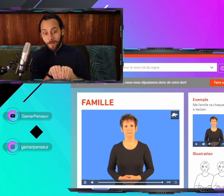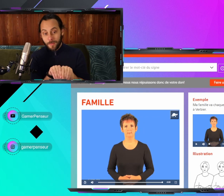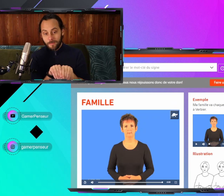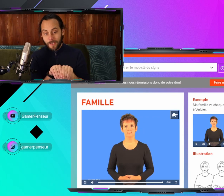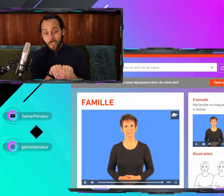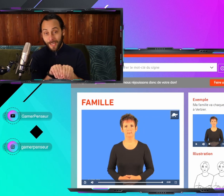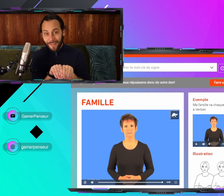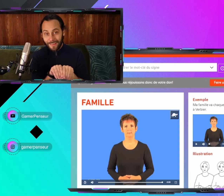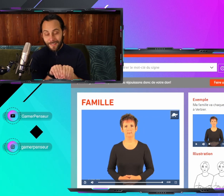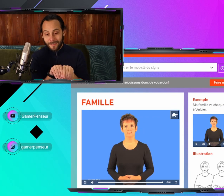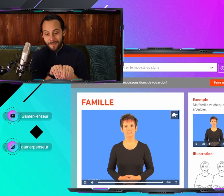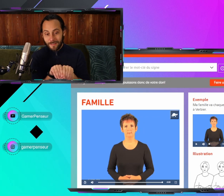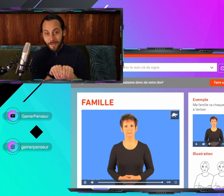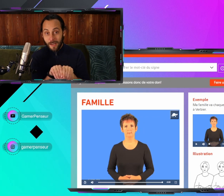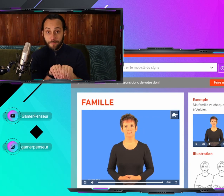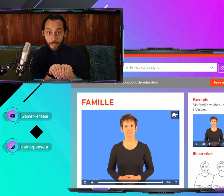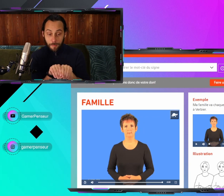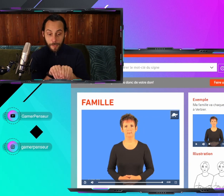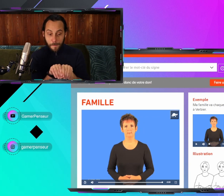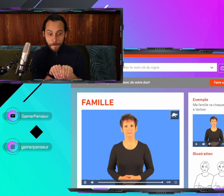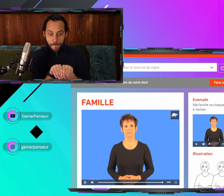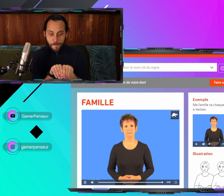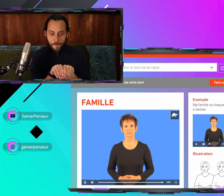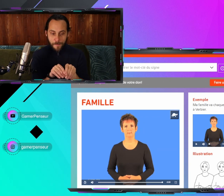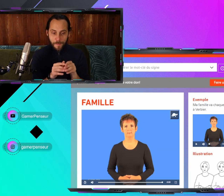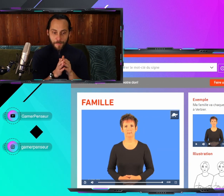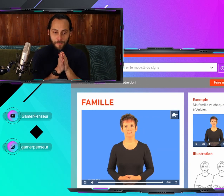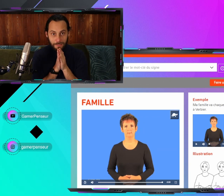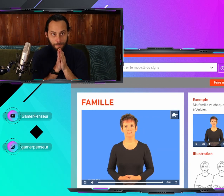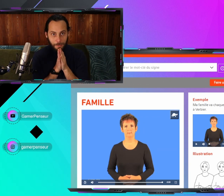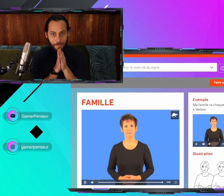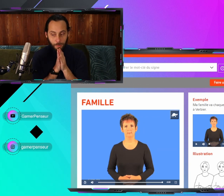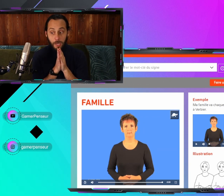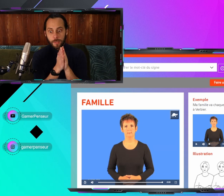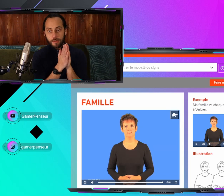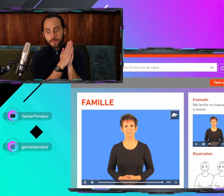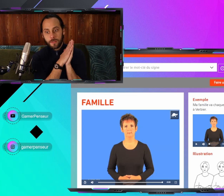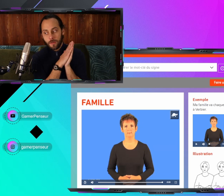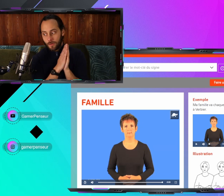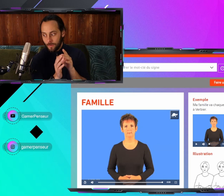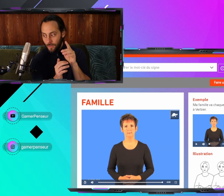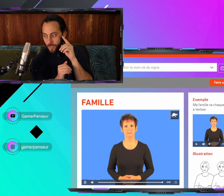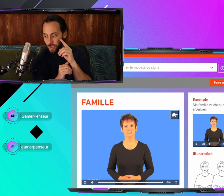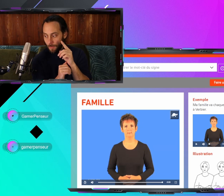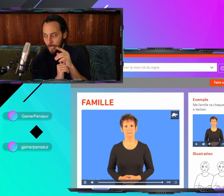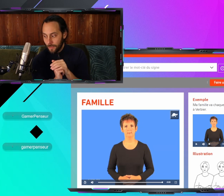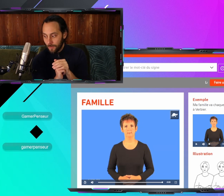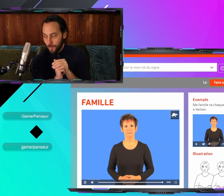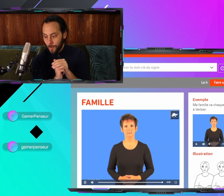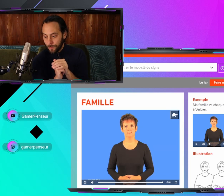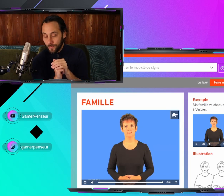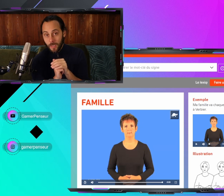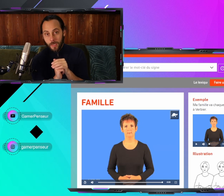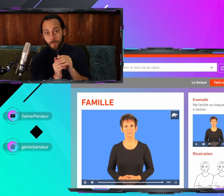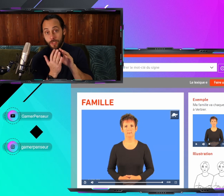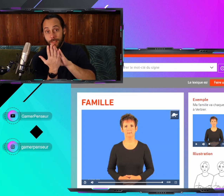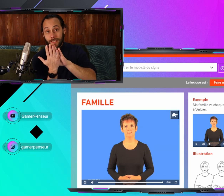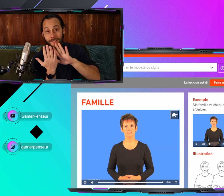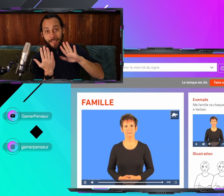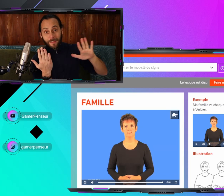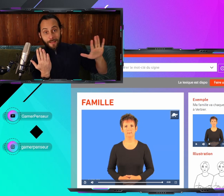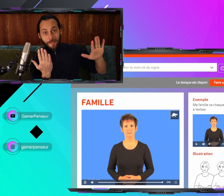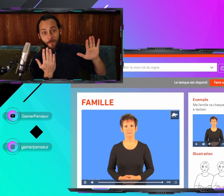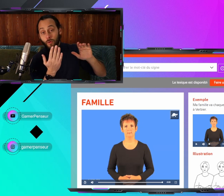Ma famille va chaque année à Verbier. C'est parti pour... Ah oui, d'ailleurs, j'ai remarqué que moi je